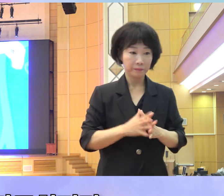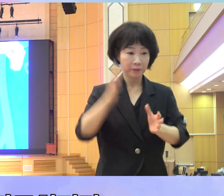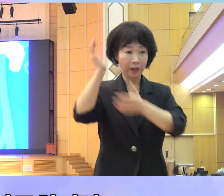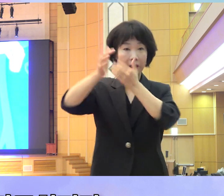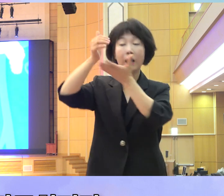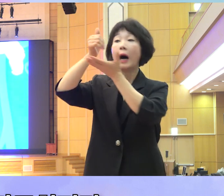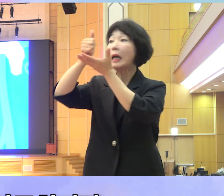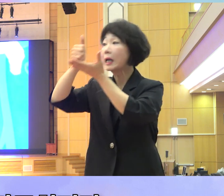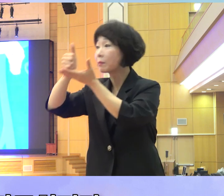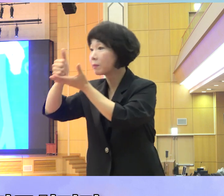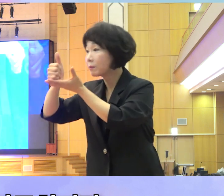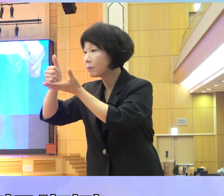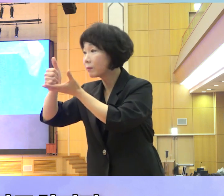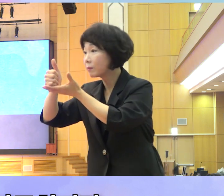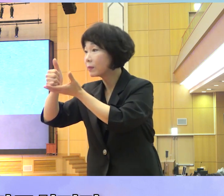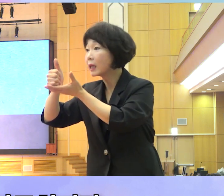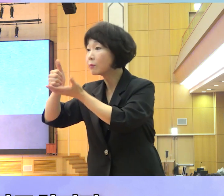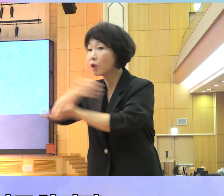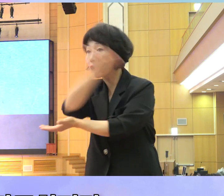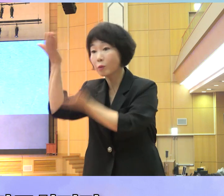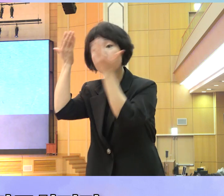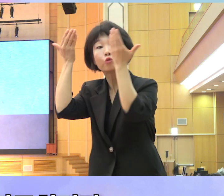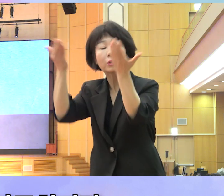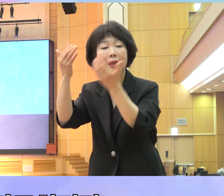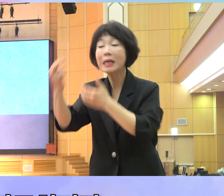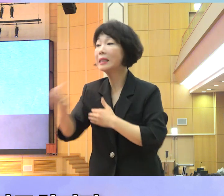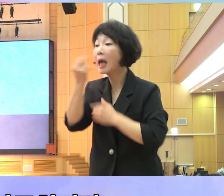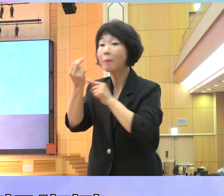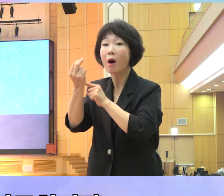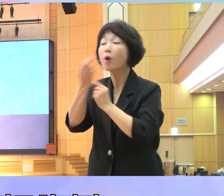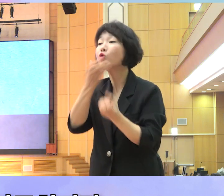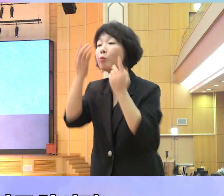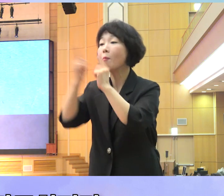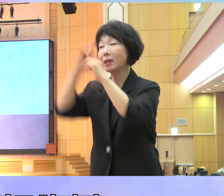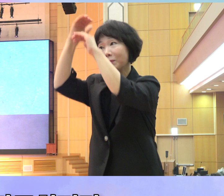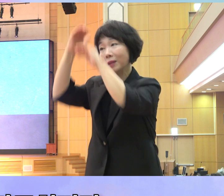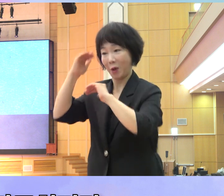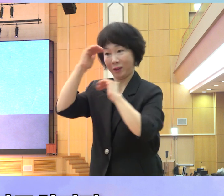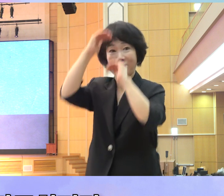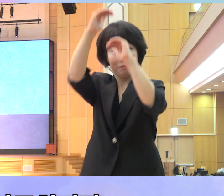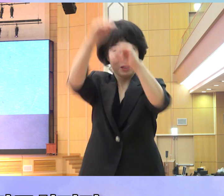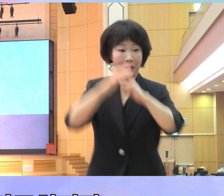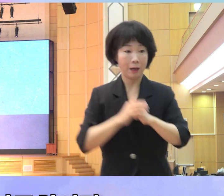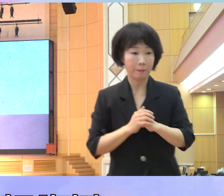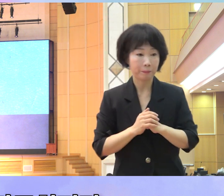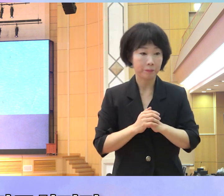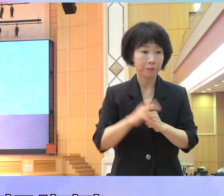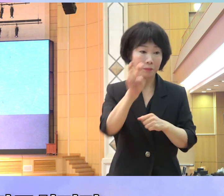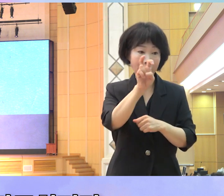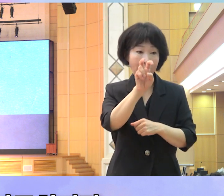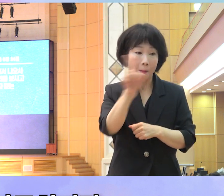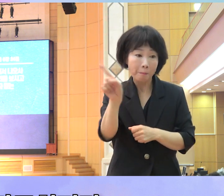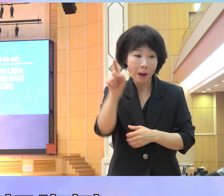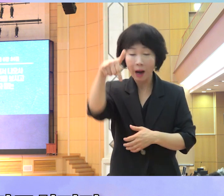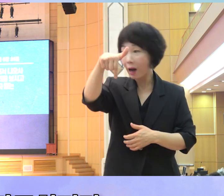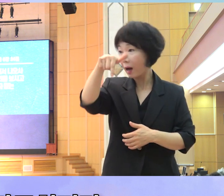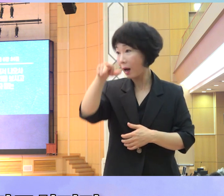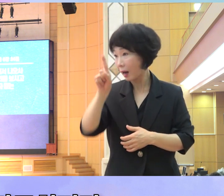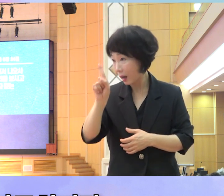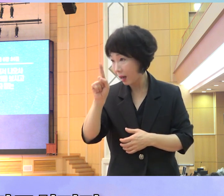하나님 말씀 보시겠습니다. 오늘 우리에게 주신 하나님의 생명의 말씀은 신약성경 마가복음